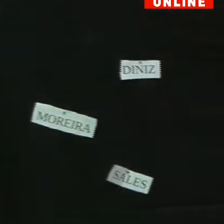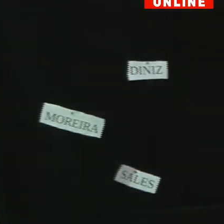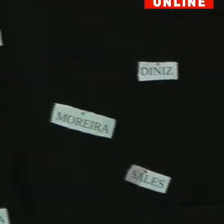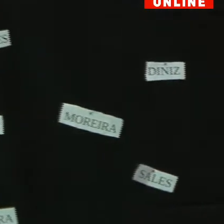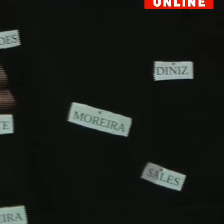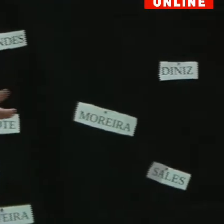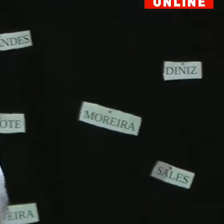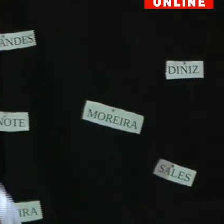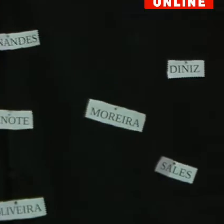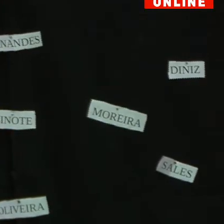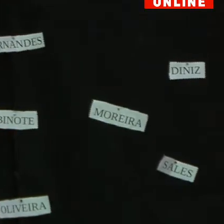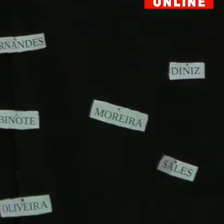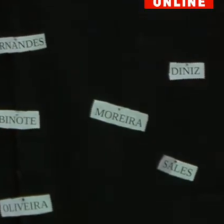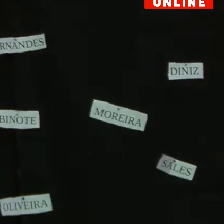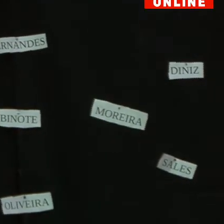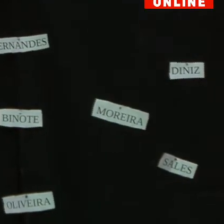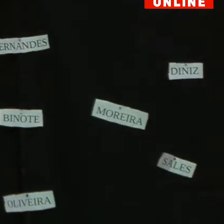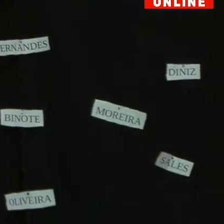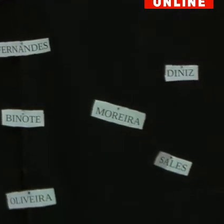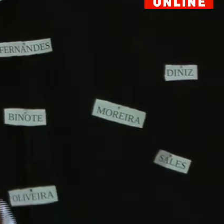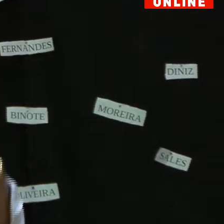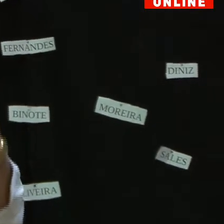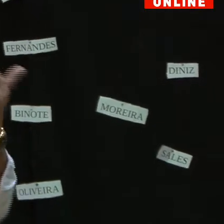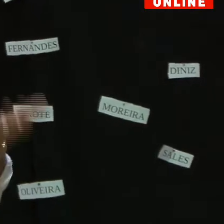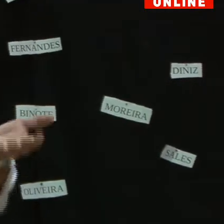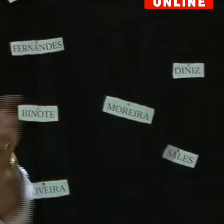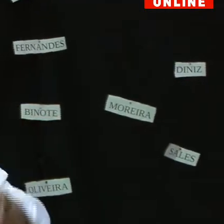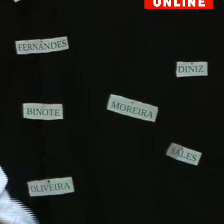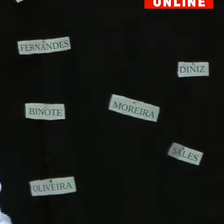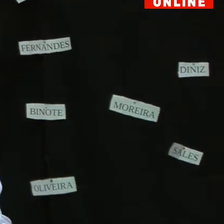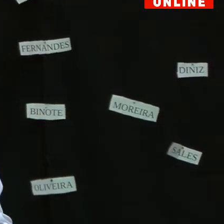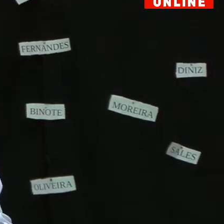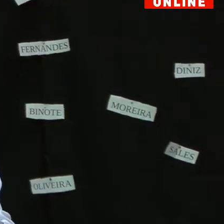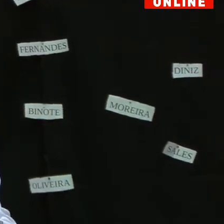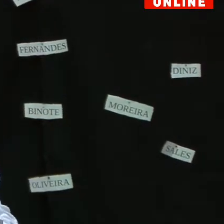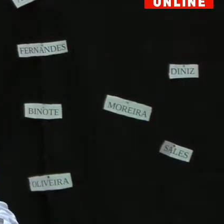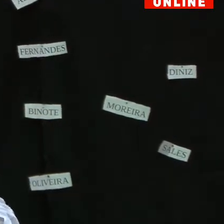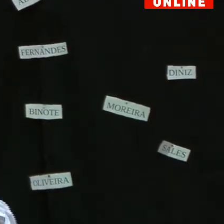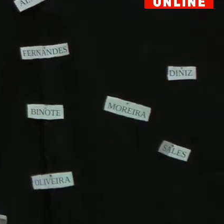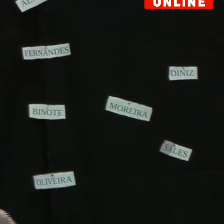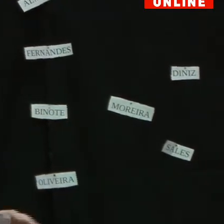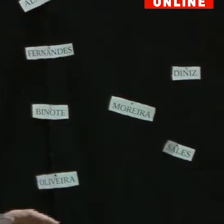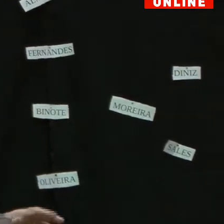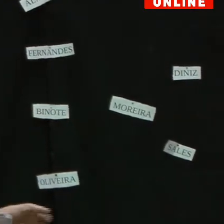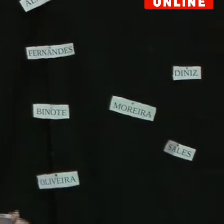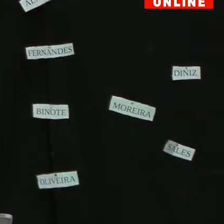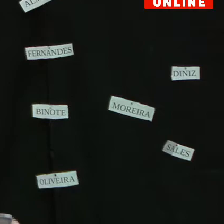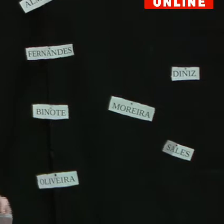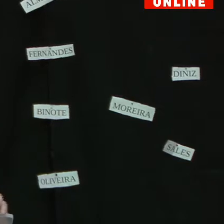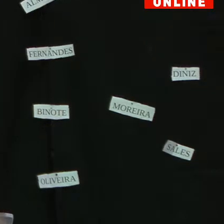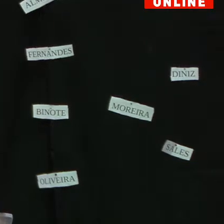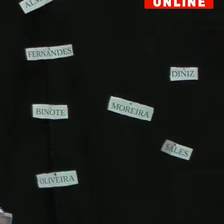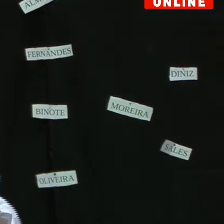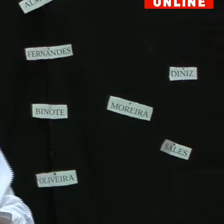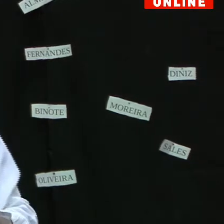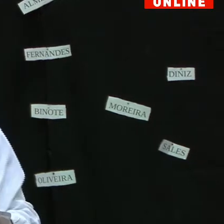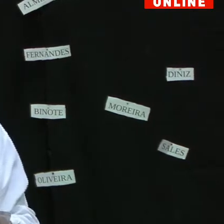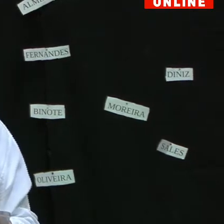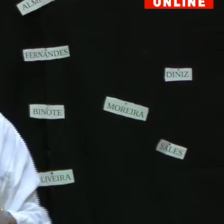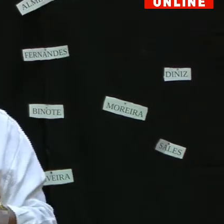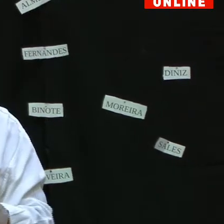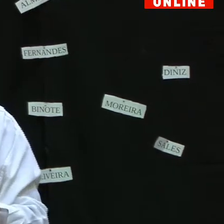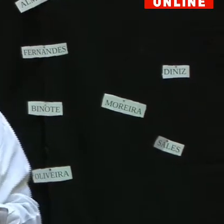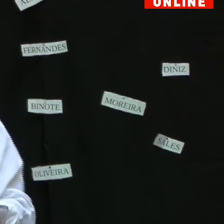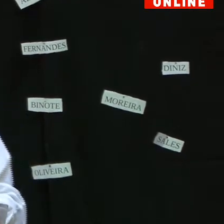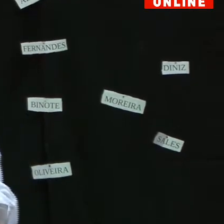por alguns que aqui estão, para que esta live seja produzida. Eu quero também